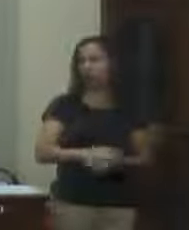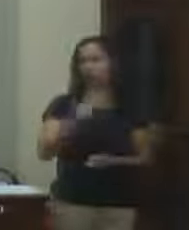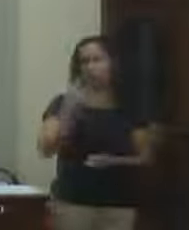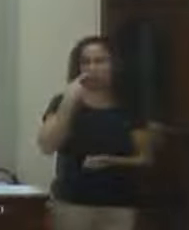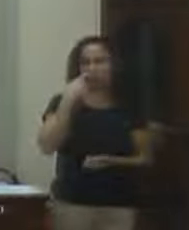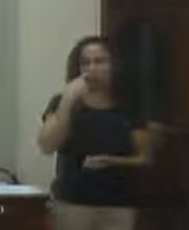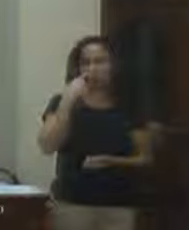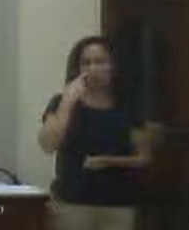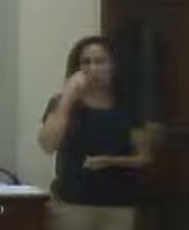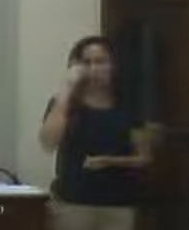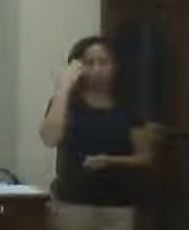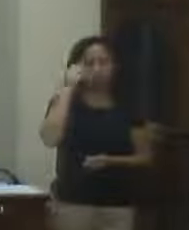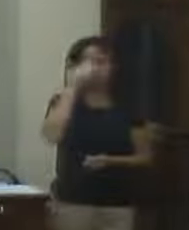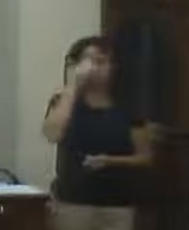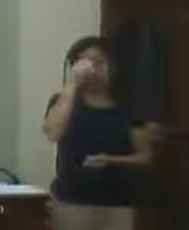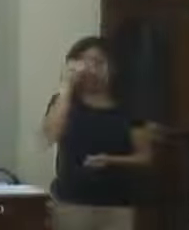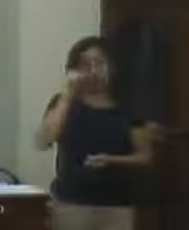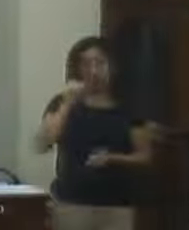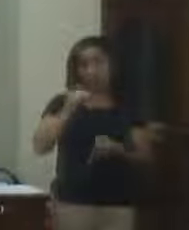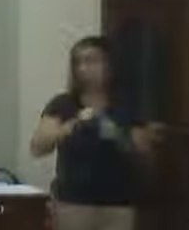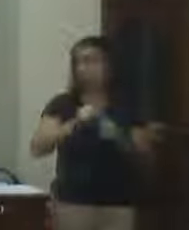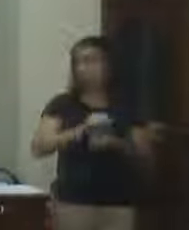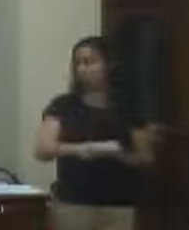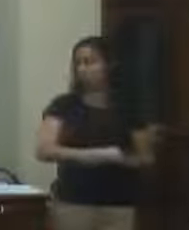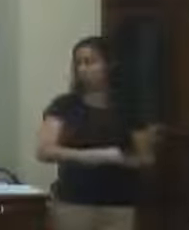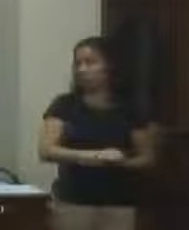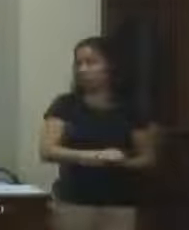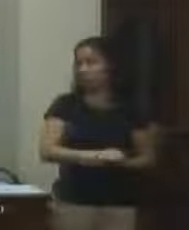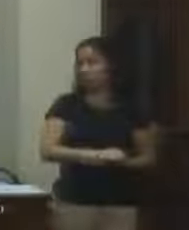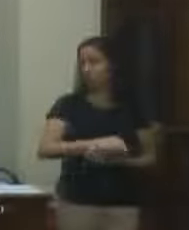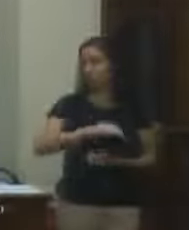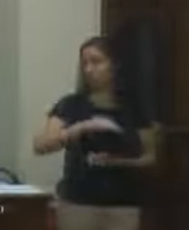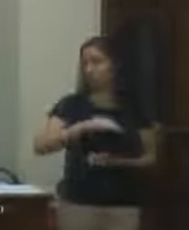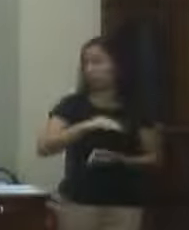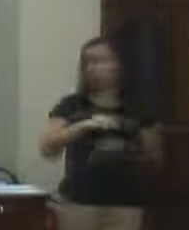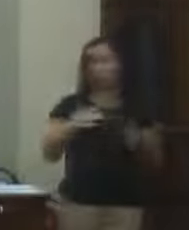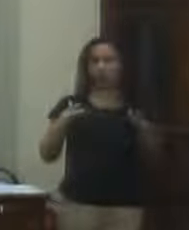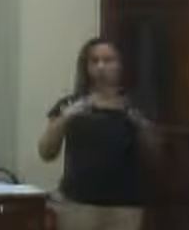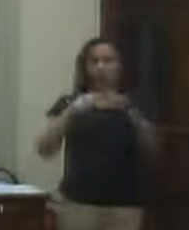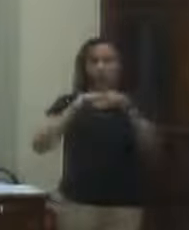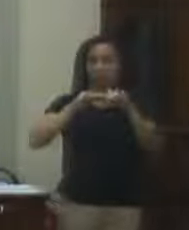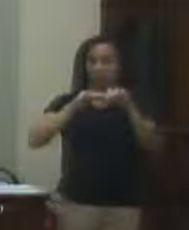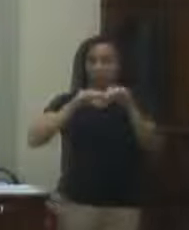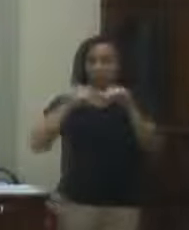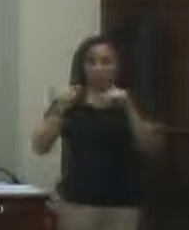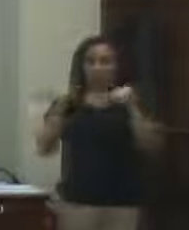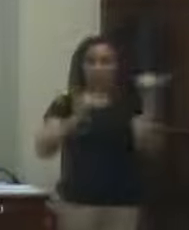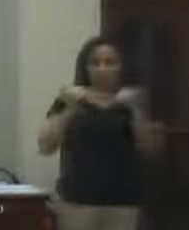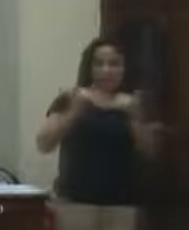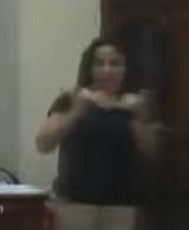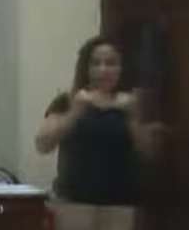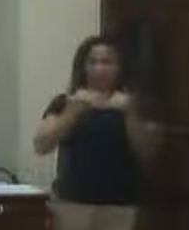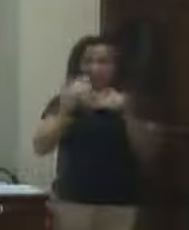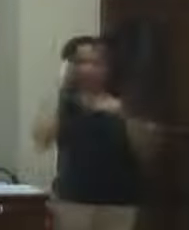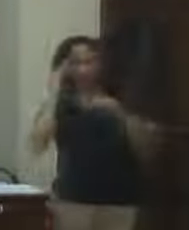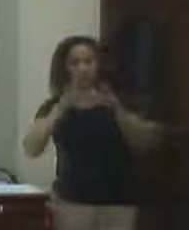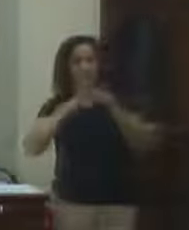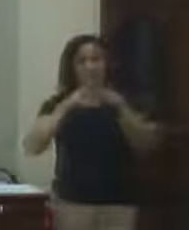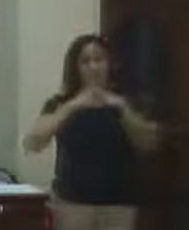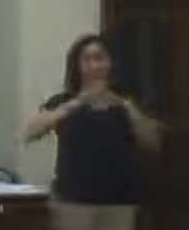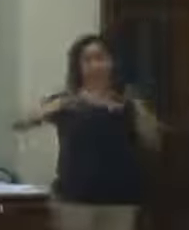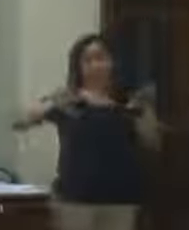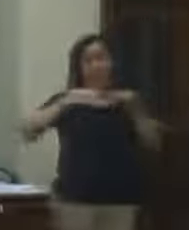objetivo no que foi feito dentro do distrito. O desencontro de informação é muito